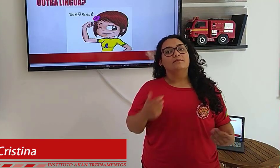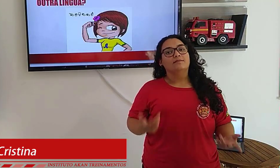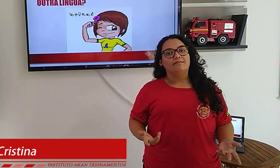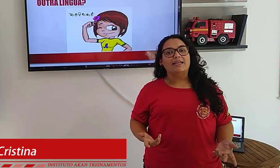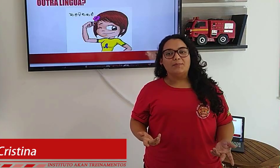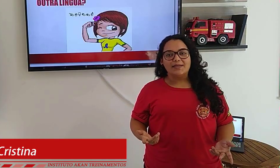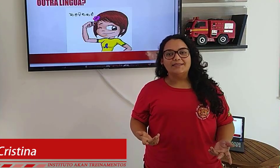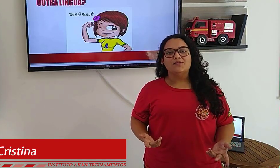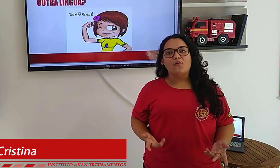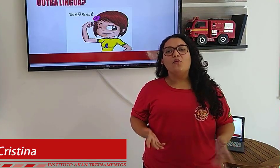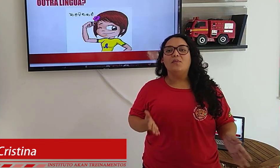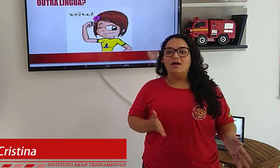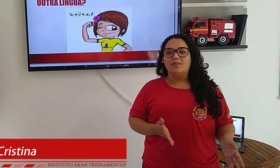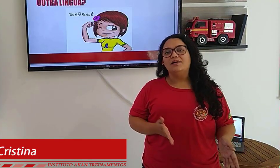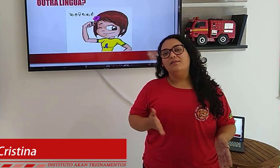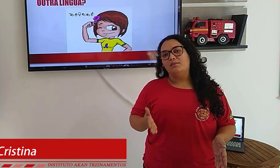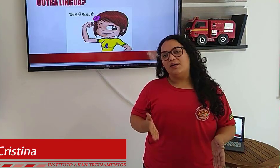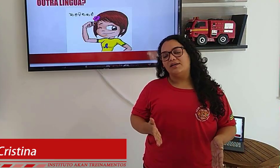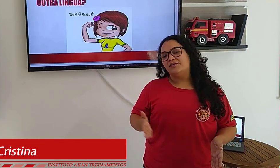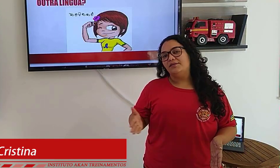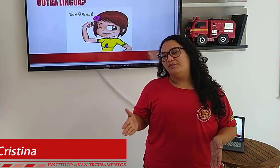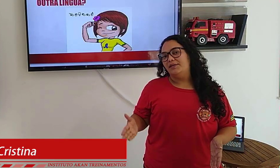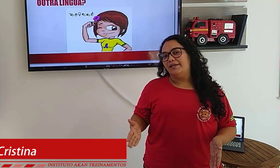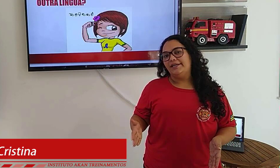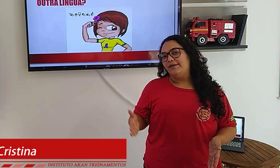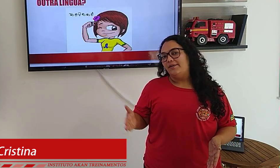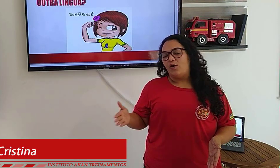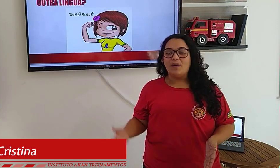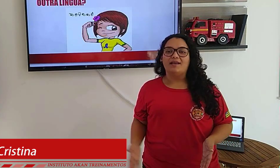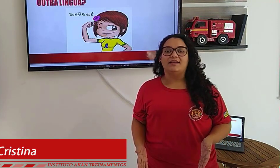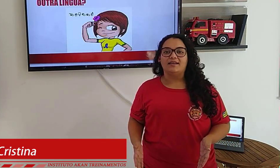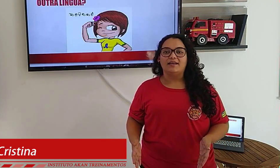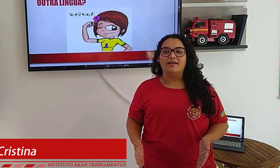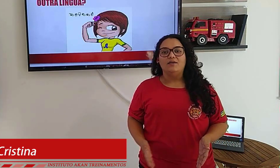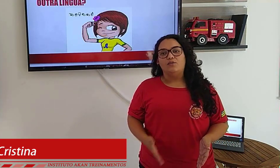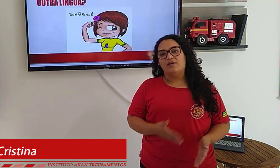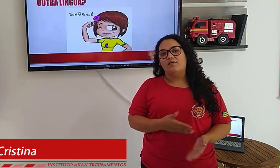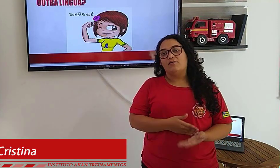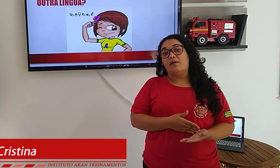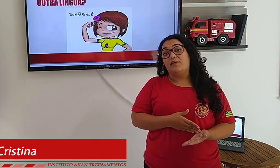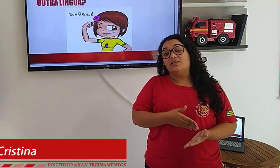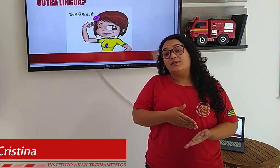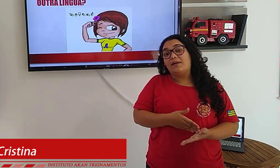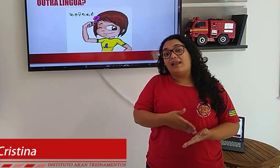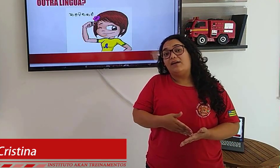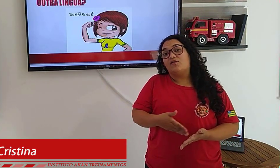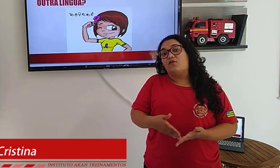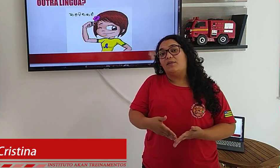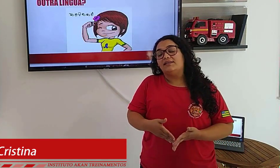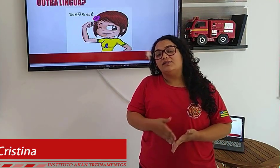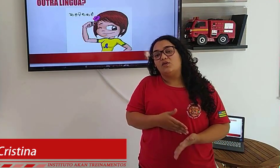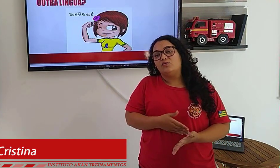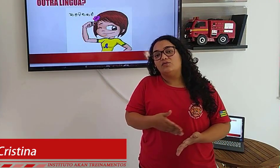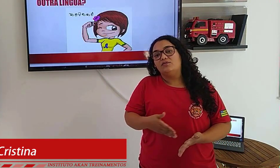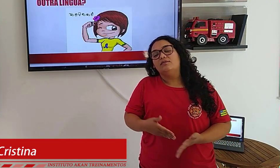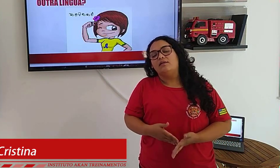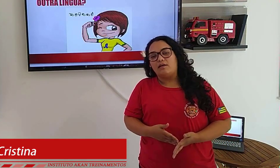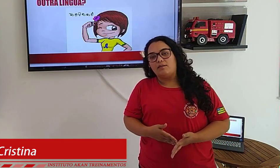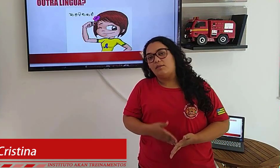nada parecido com mama, mother, mãe ou madre, né? Que é a mesma palavra começa, só muda a maneira como